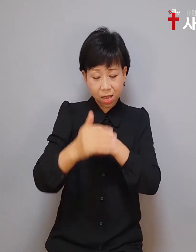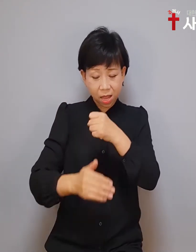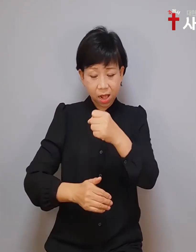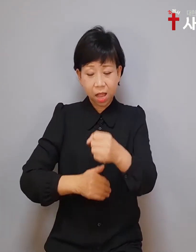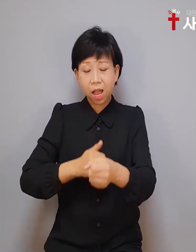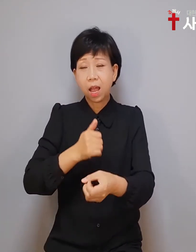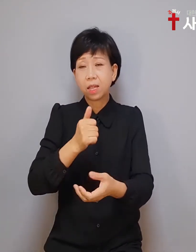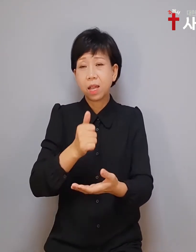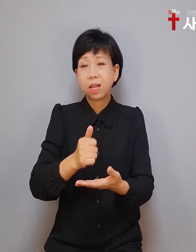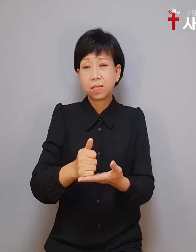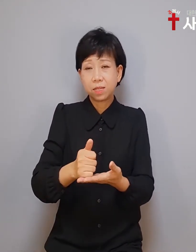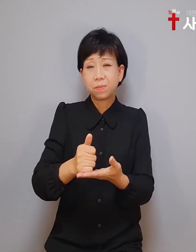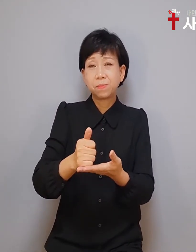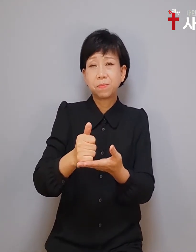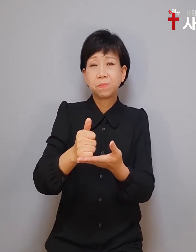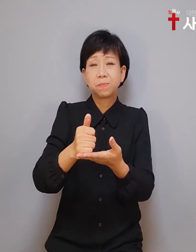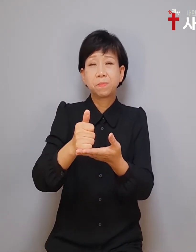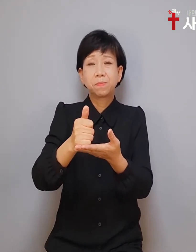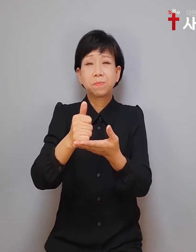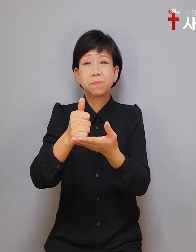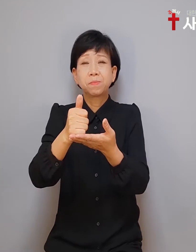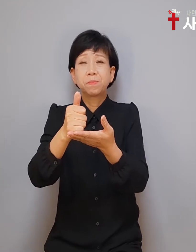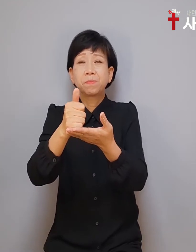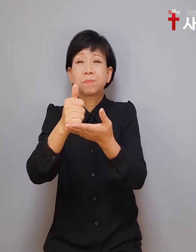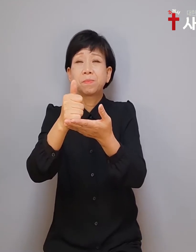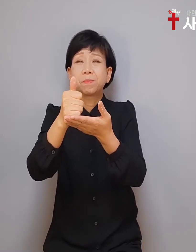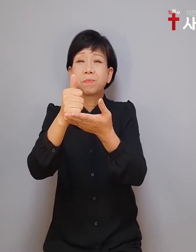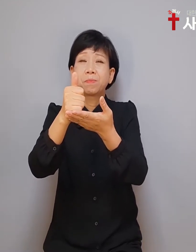에베네셀 하나님 살아계신 하나님,